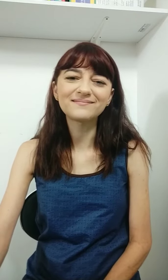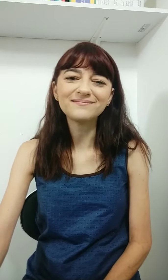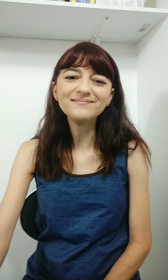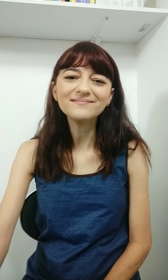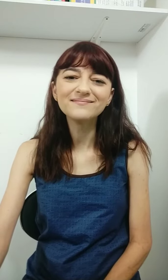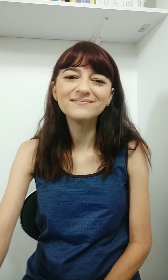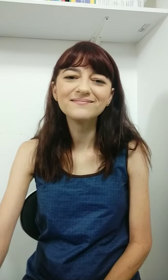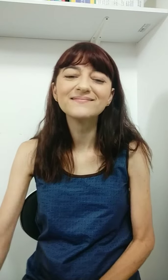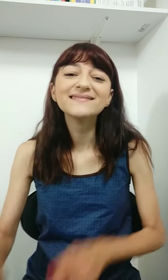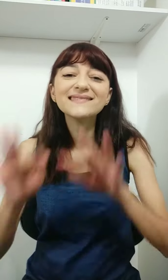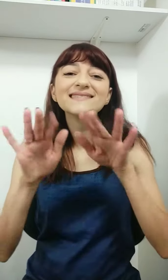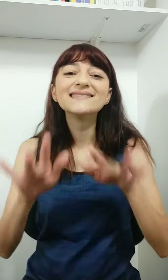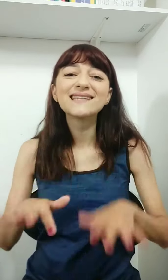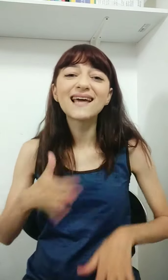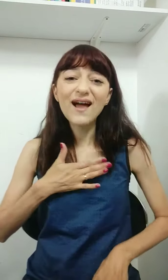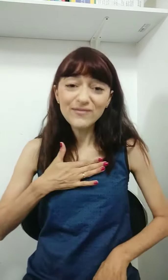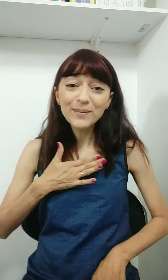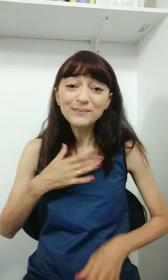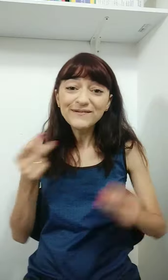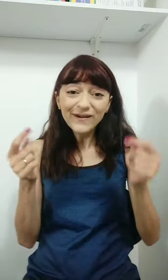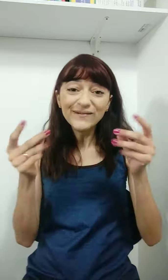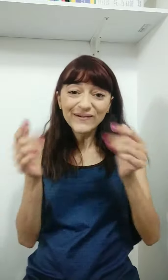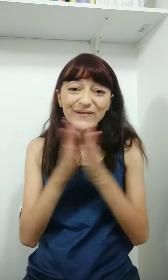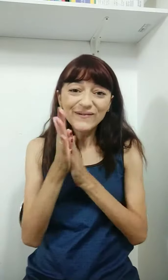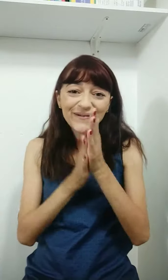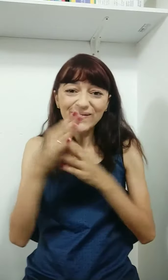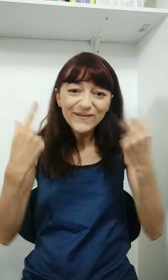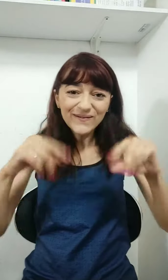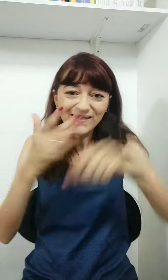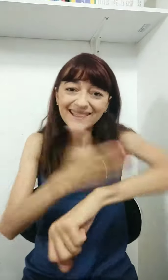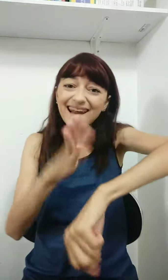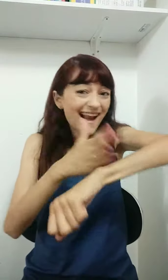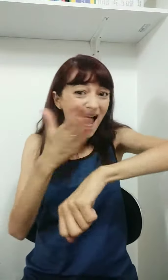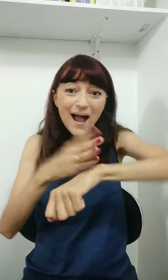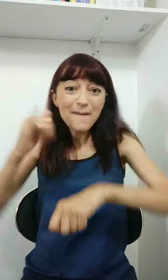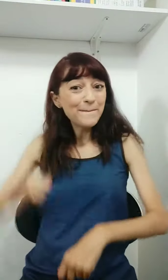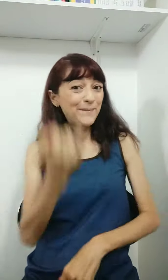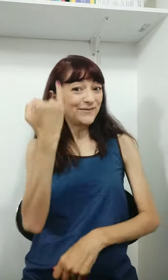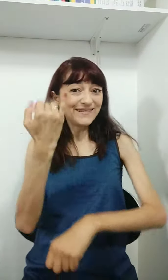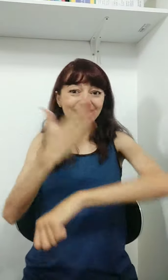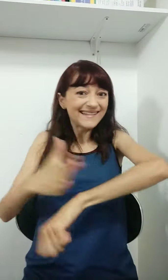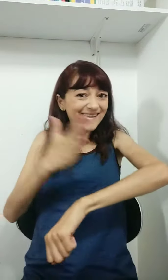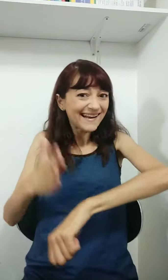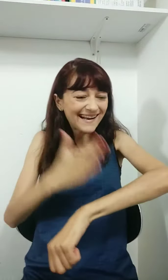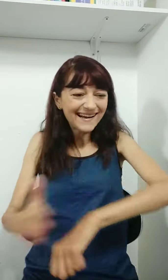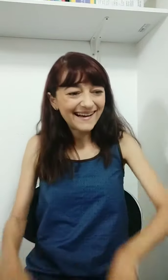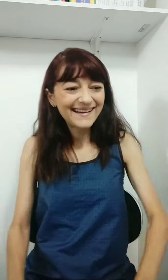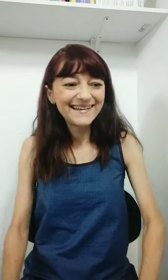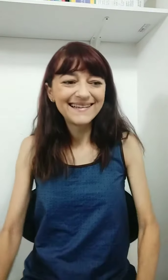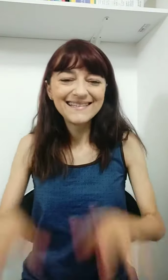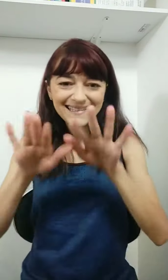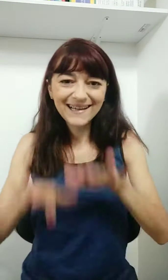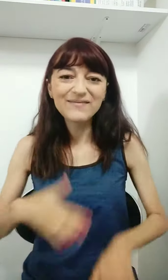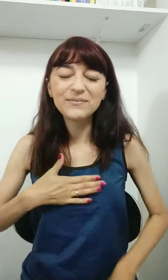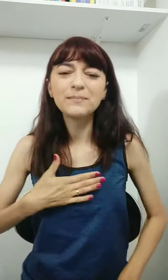E aí? Alguma sugestão? O que vocês acham que eu quis dizer com essa frase? Eu quero ver a opinião de vocês, hein? Eu falei